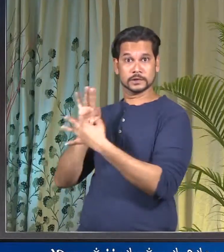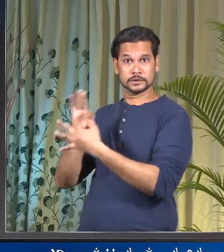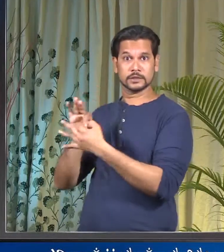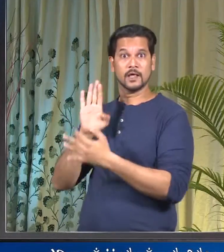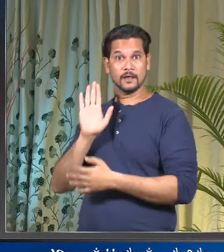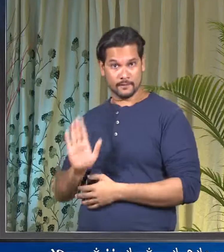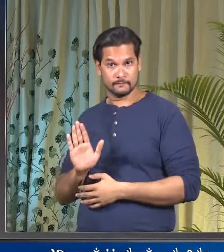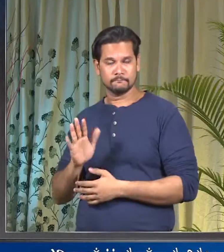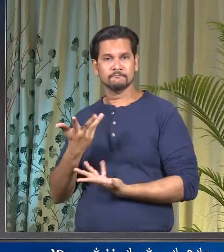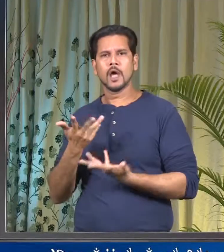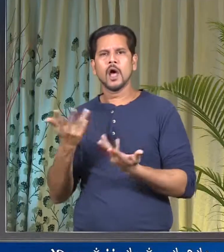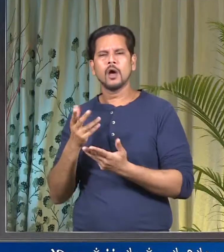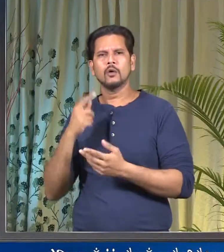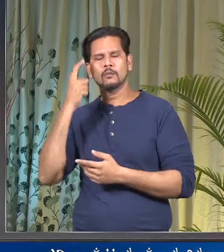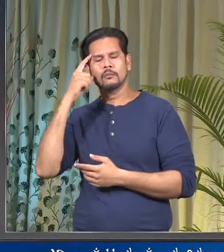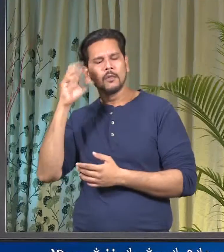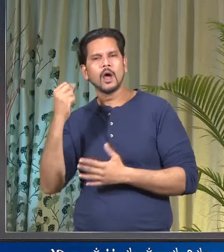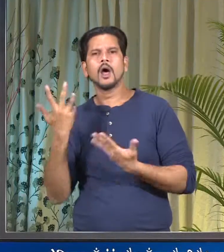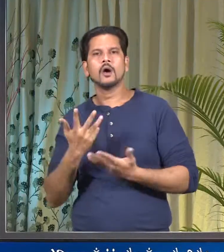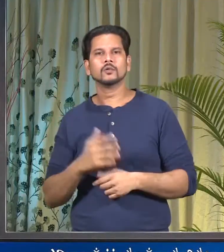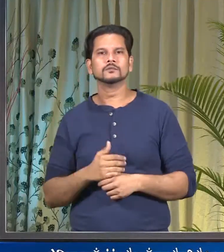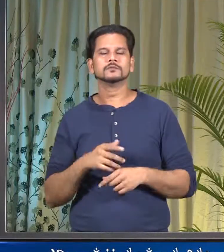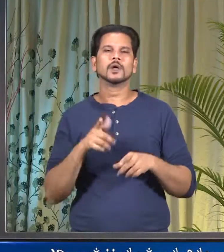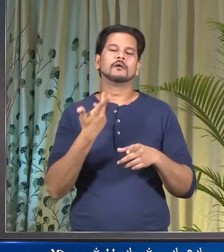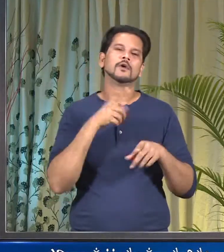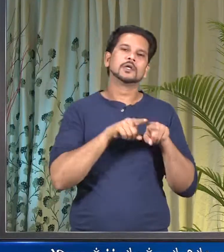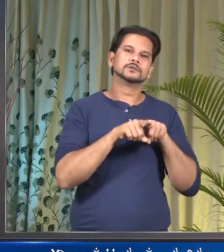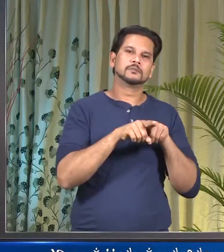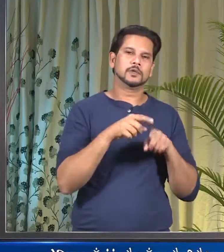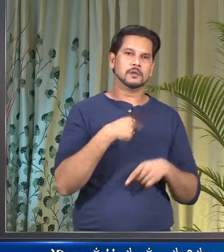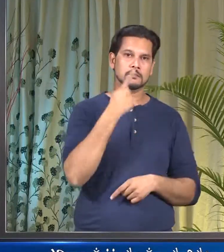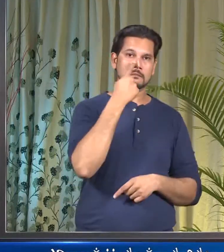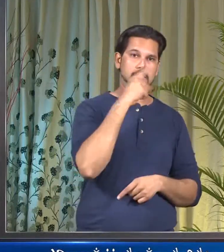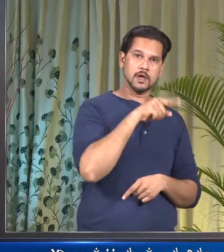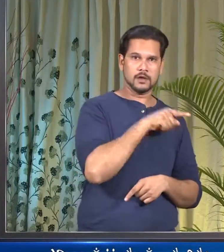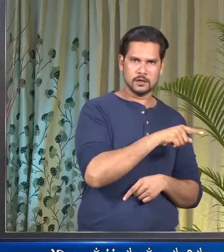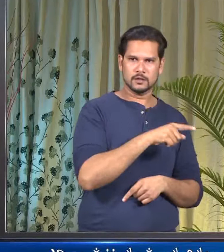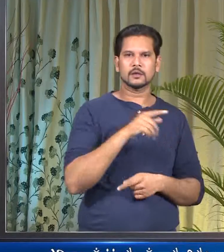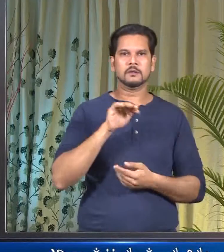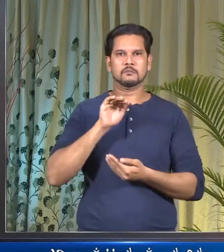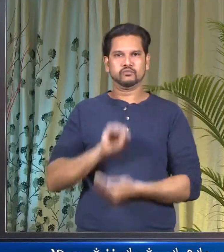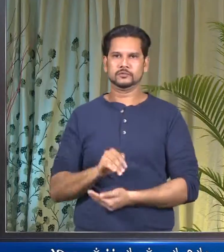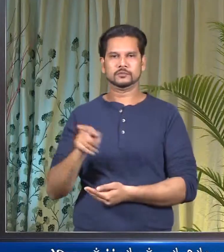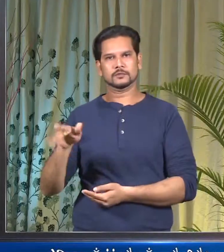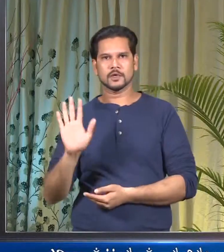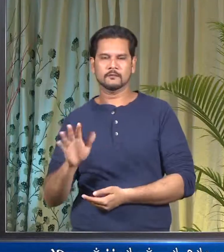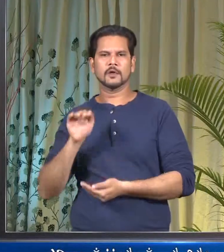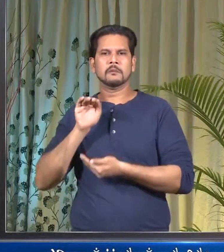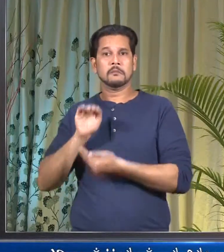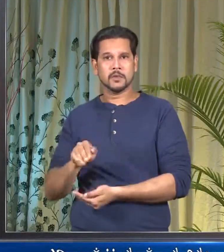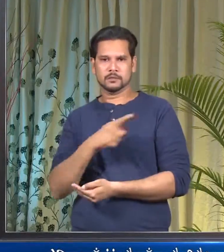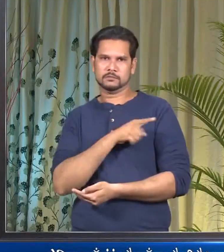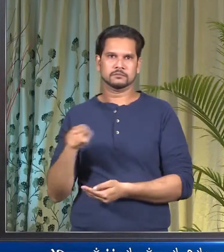आज मान लो मां का एक बच्चे के साथ संबन्द है और बच्चा कहीं